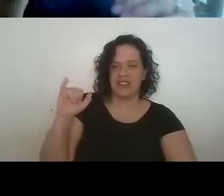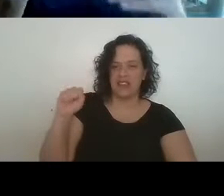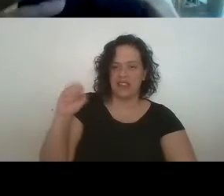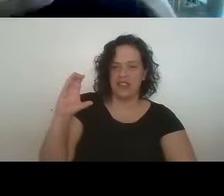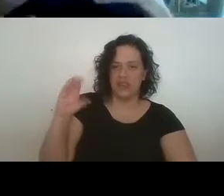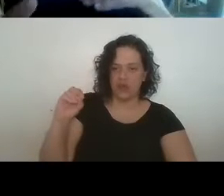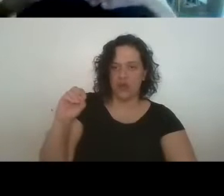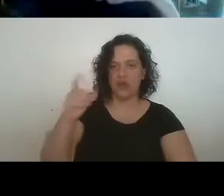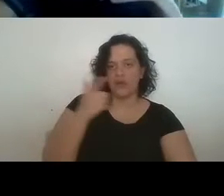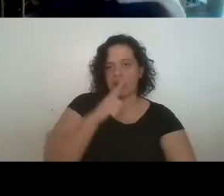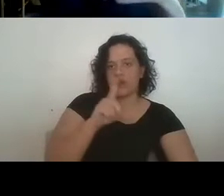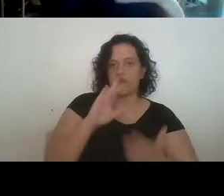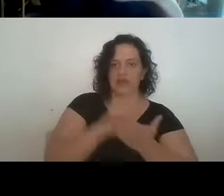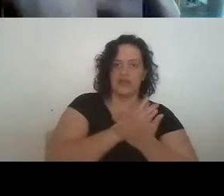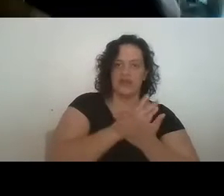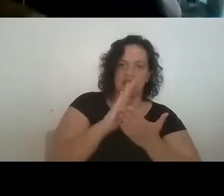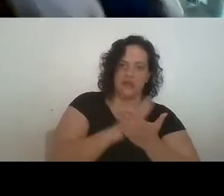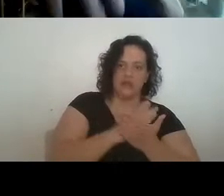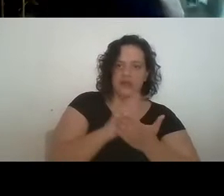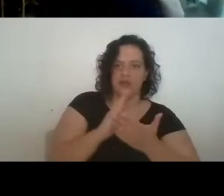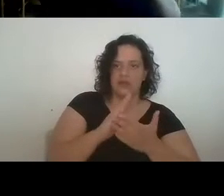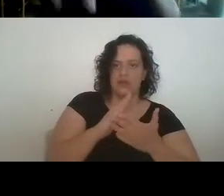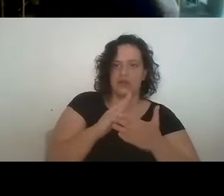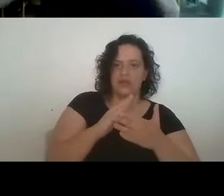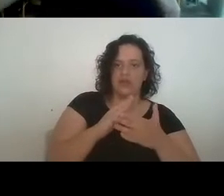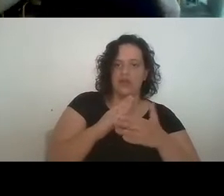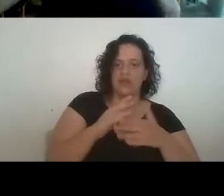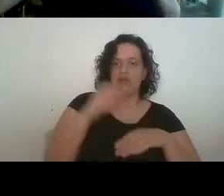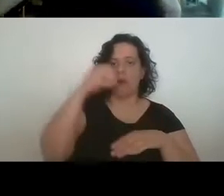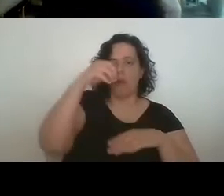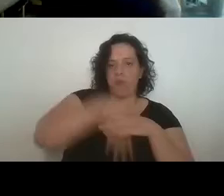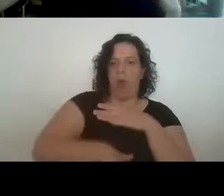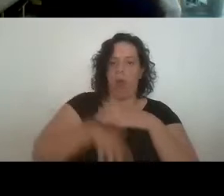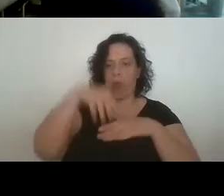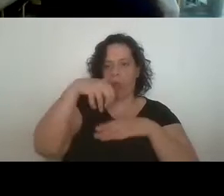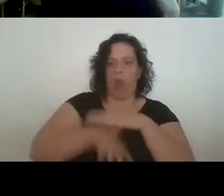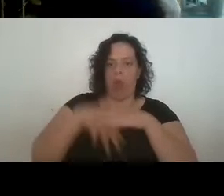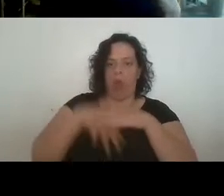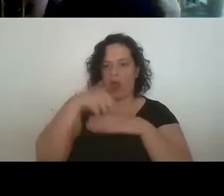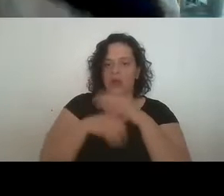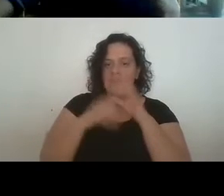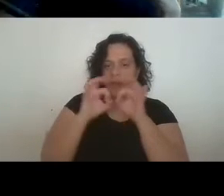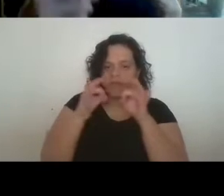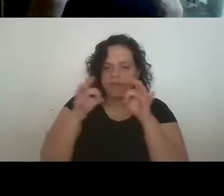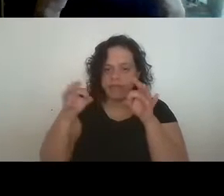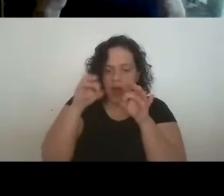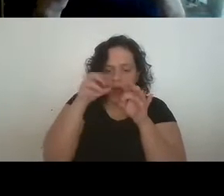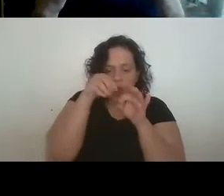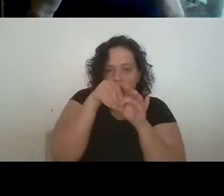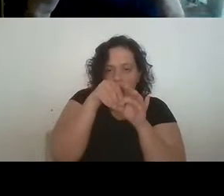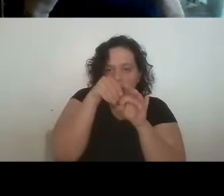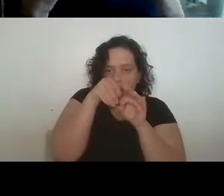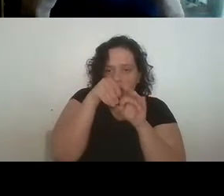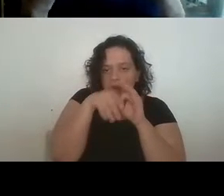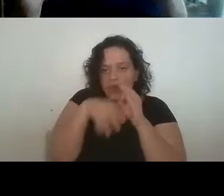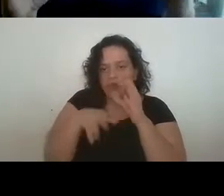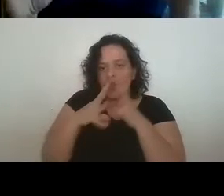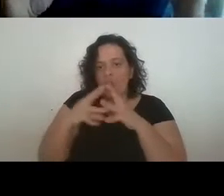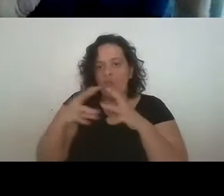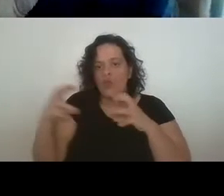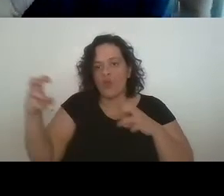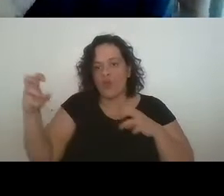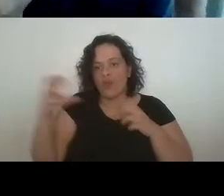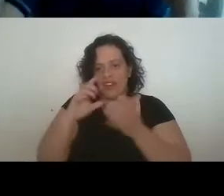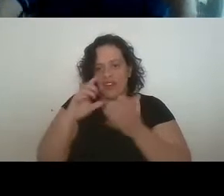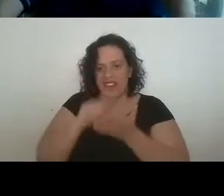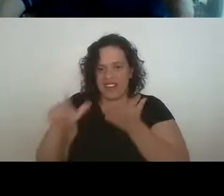desse material, para que ele não atravesse a brita e chegue lá no rachão lá embaixo. Então,